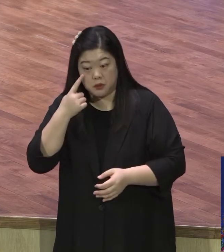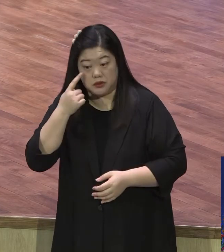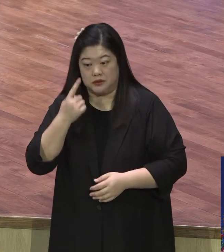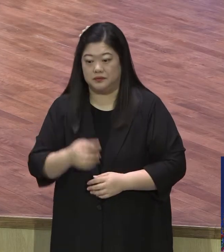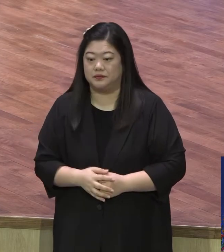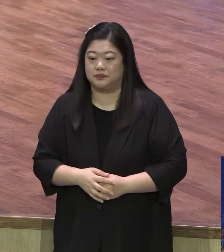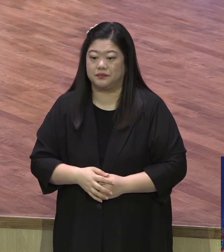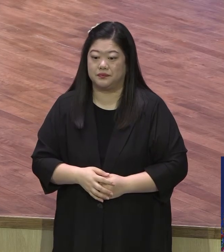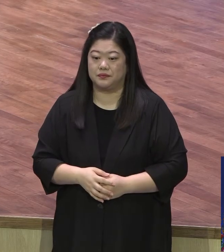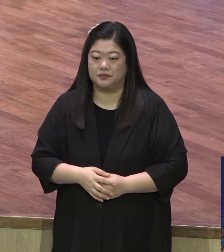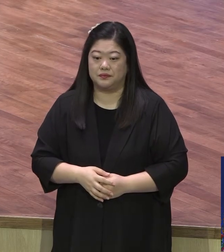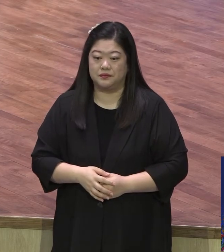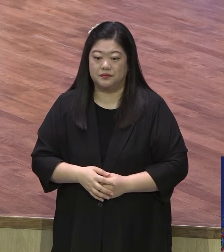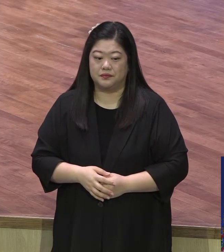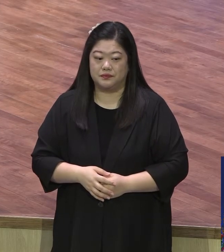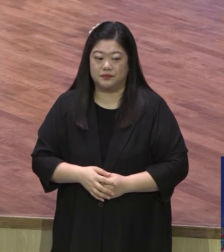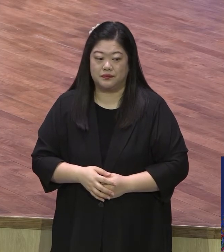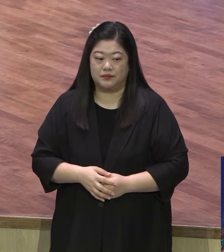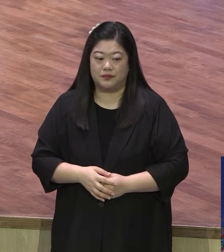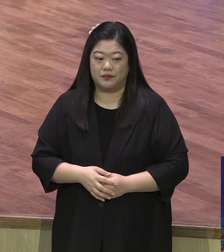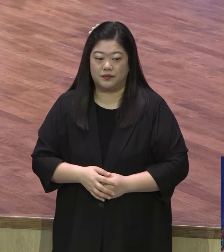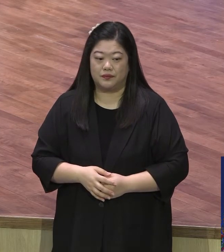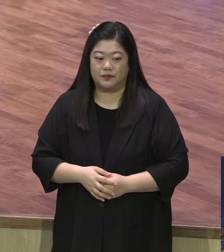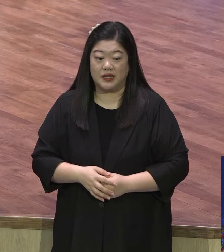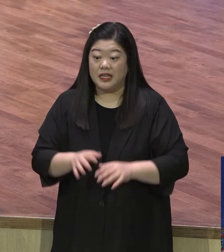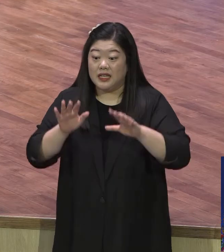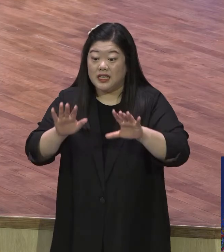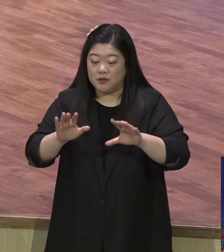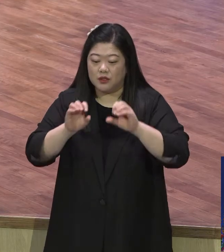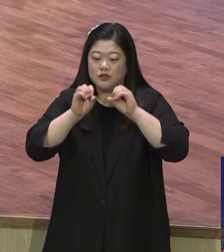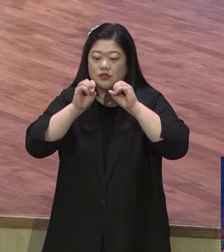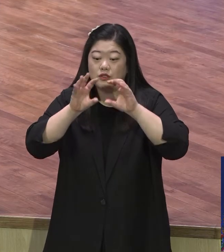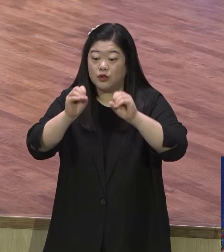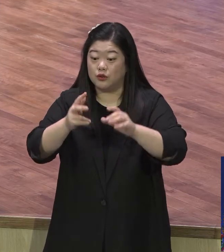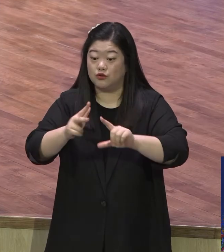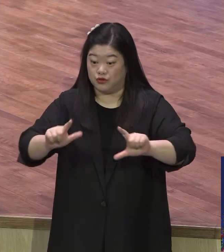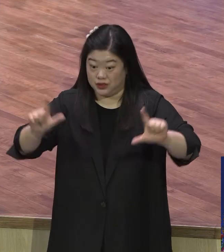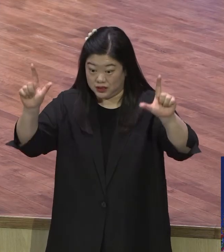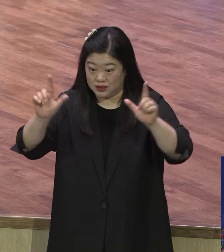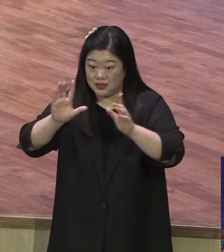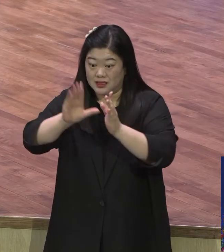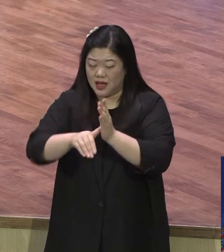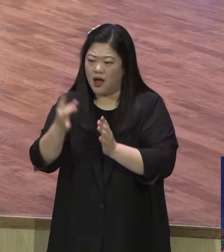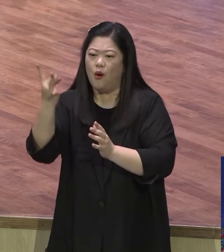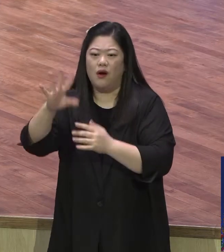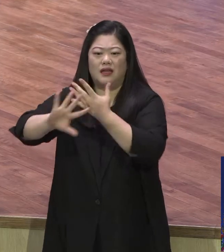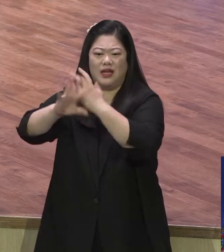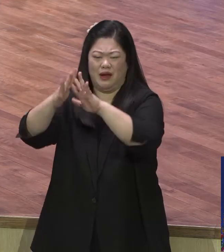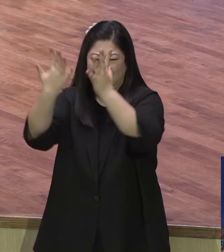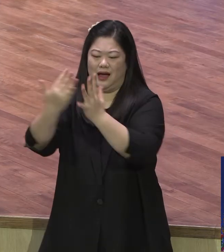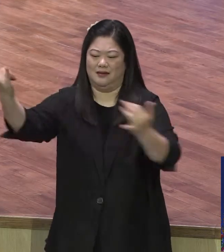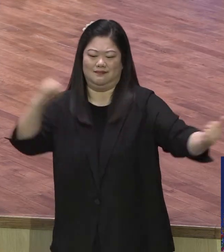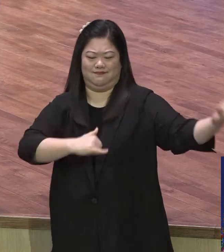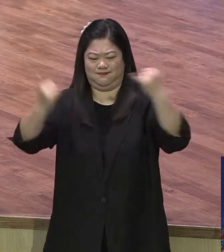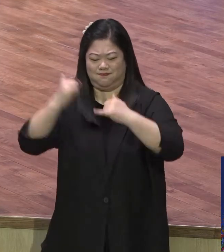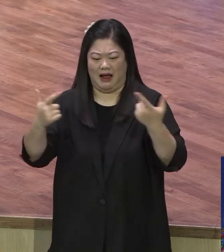이번 이번 성교주일은 코로나19로 인해서 우리 성교사님들이 함께하지 못하지만은